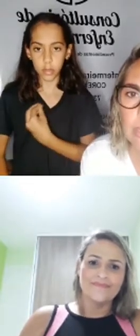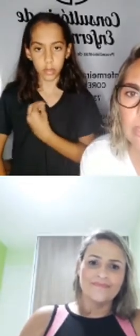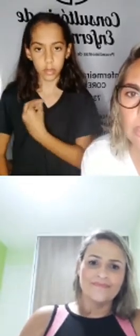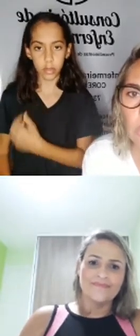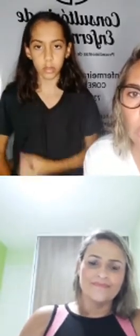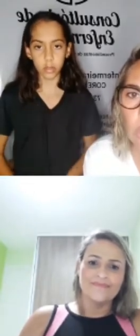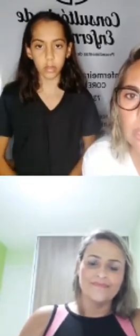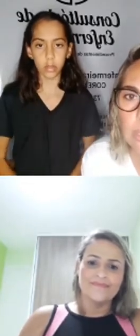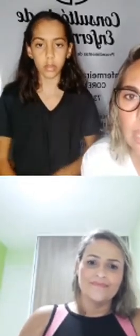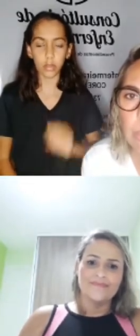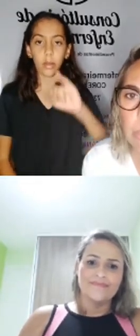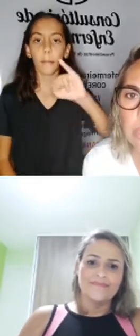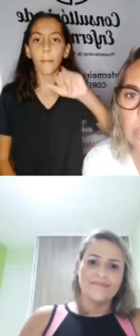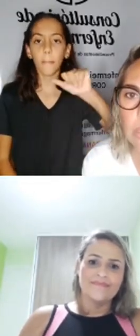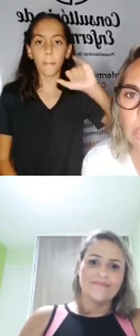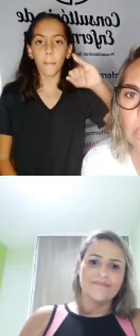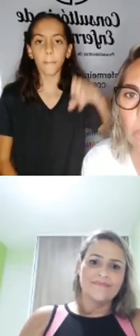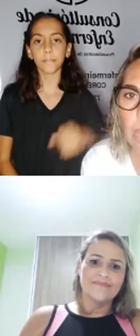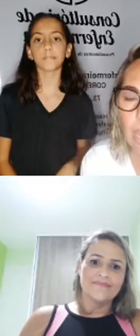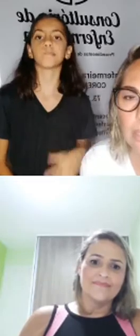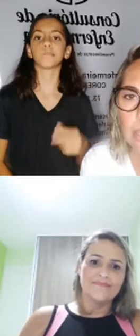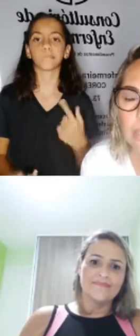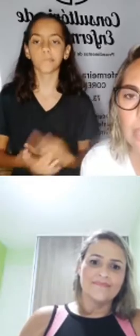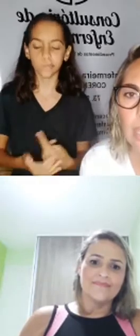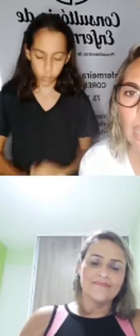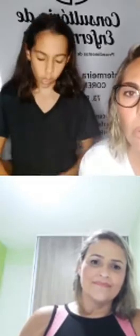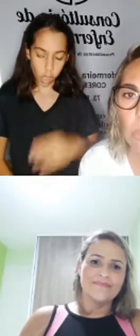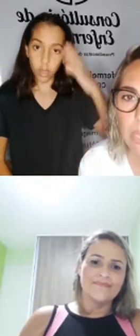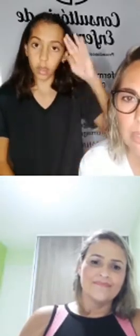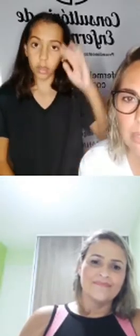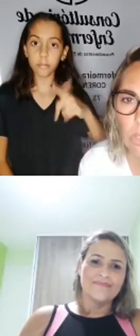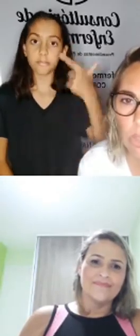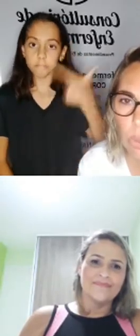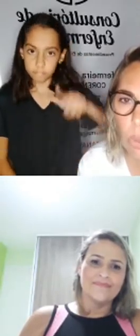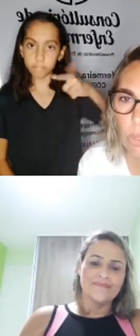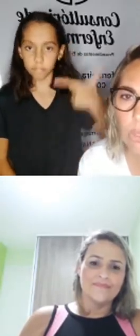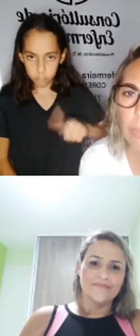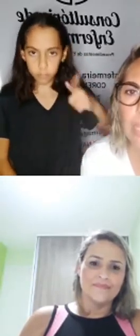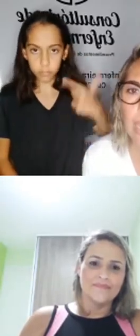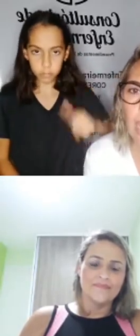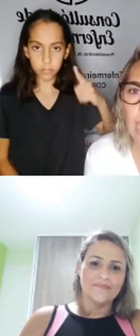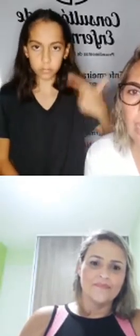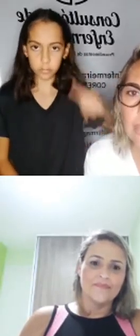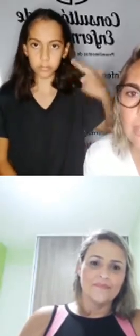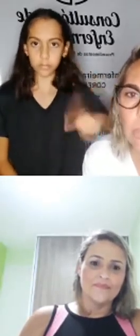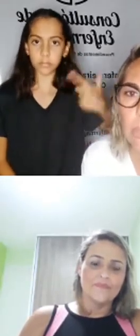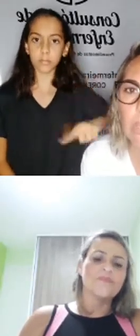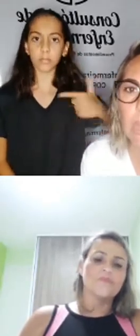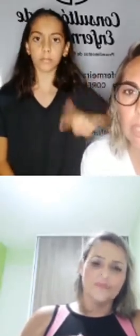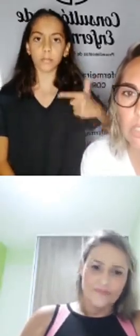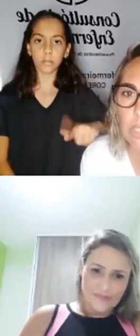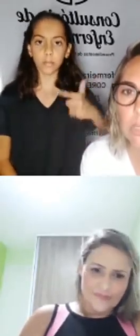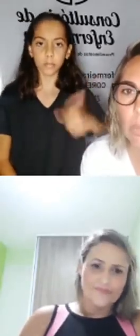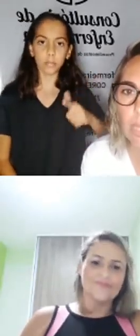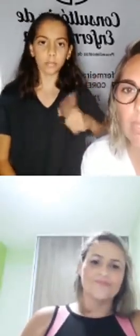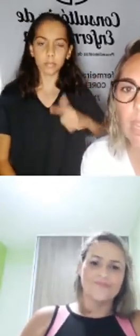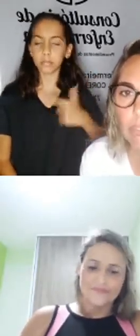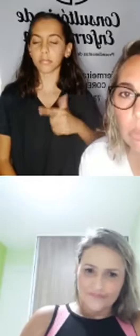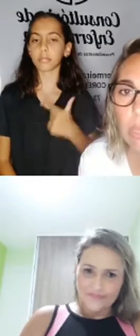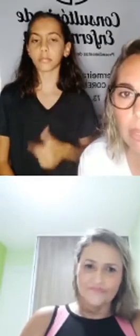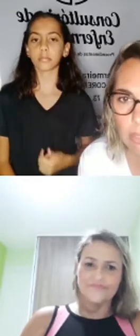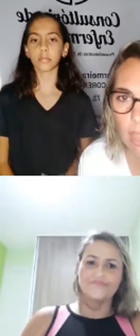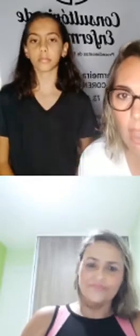sábias as decisões, né, que precisam ser tomadas. A compreensão de todos, familiares, né, prontamente nesse momento,